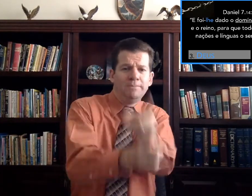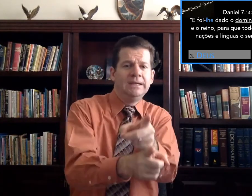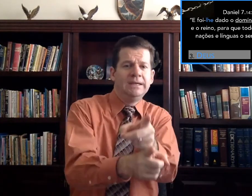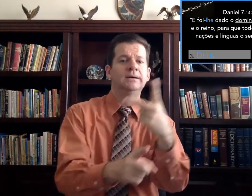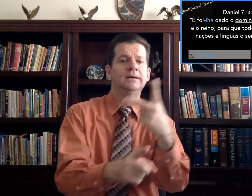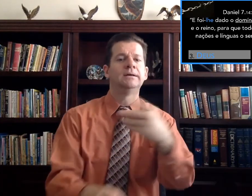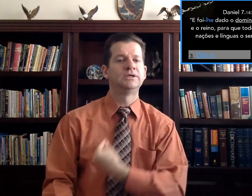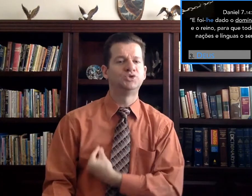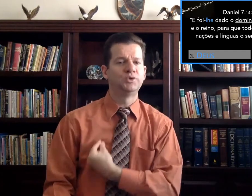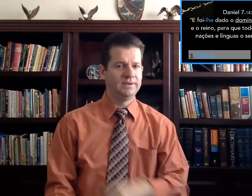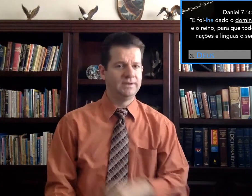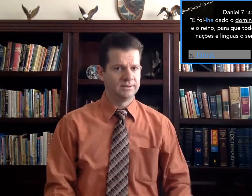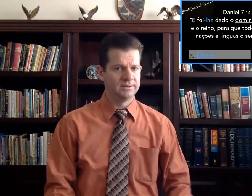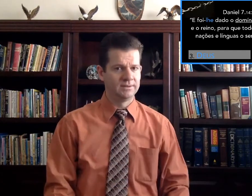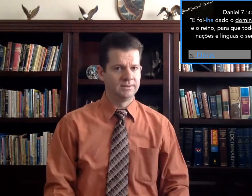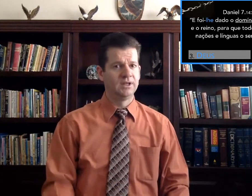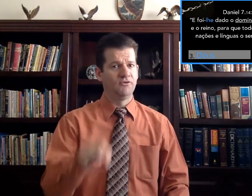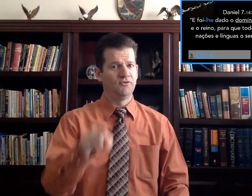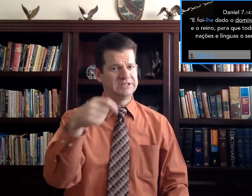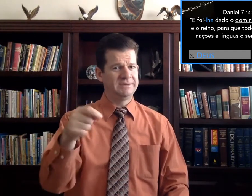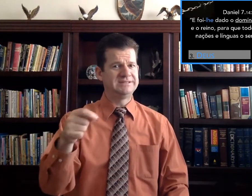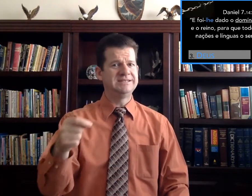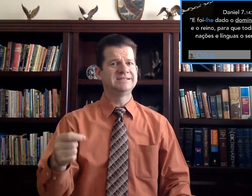domina a sua vida? Você precisa